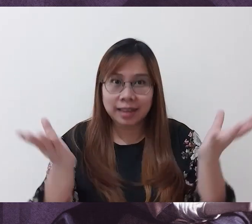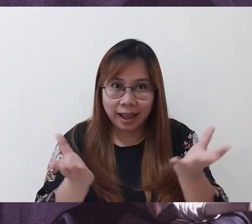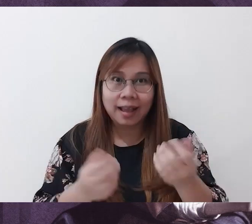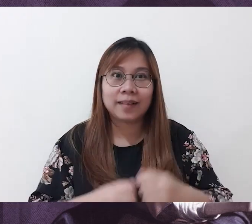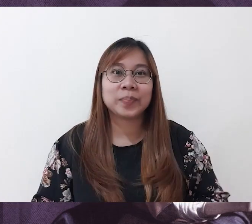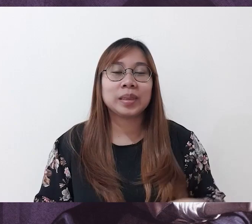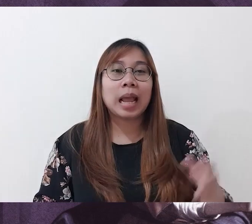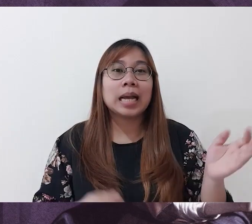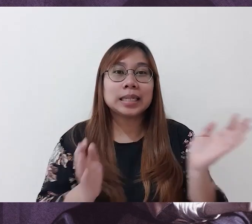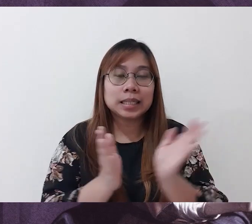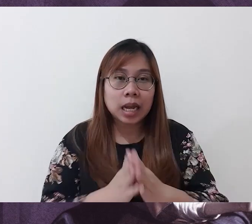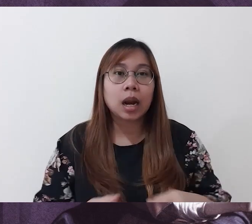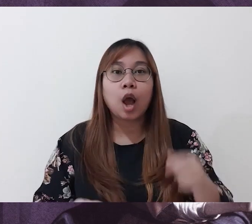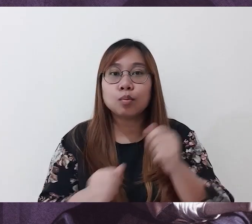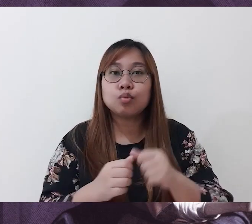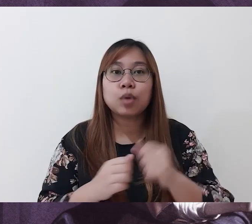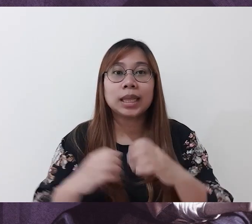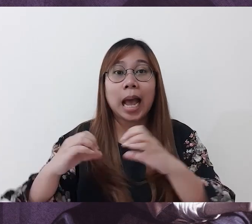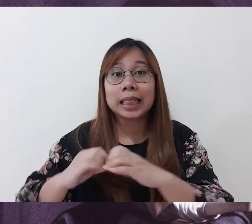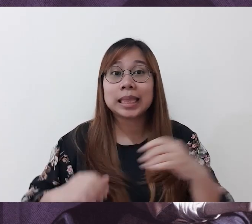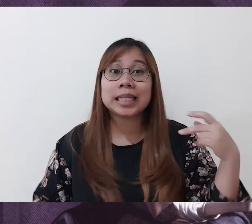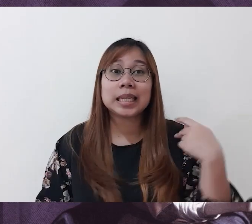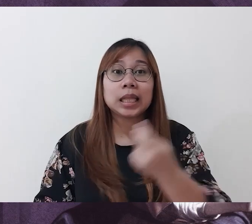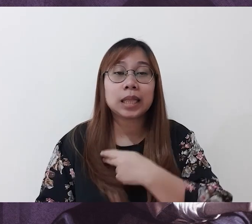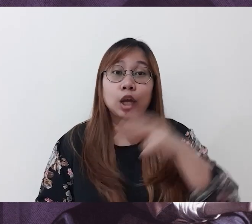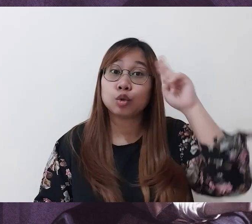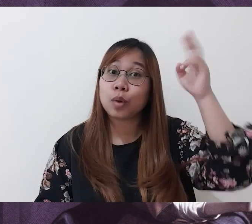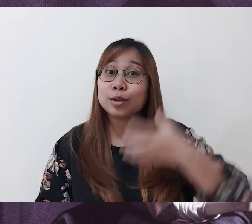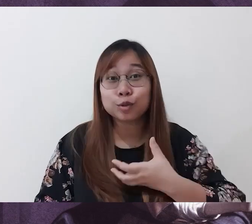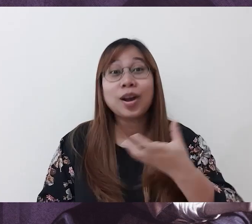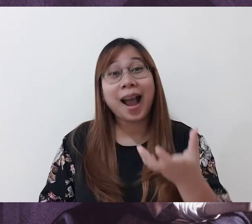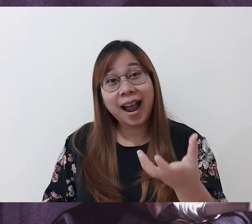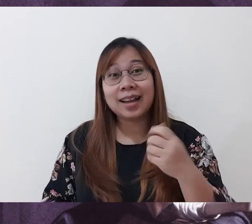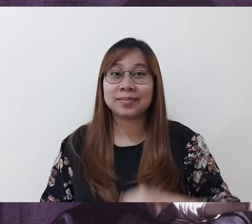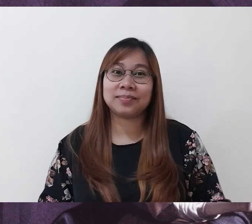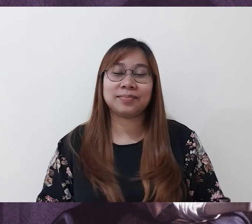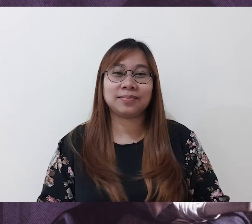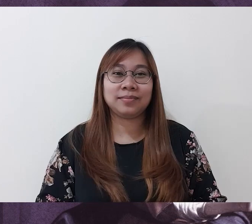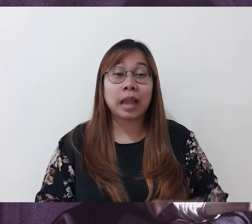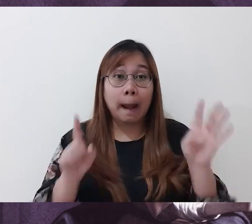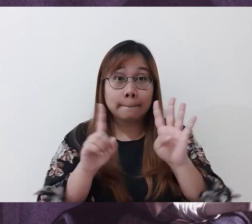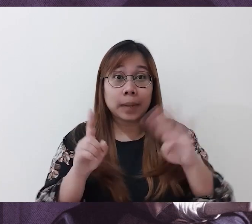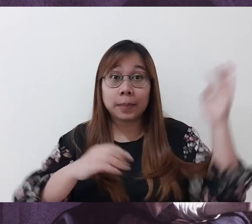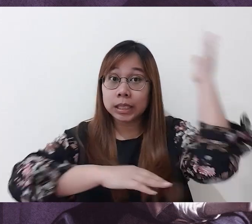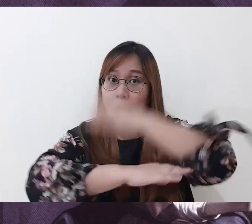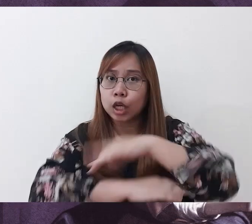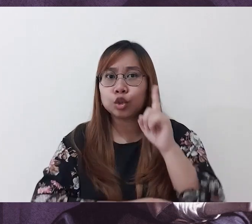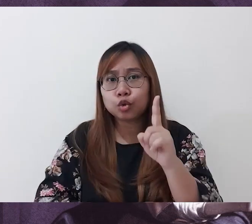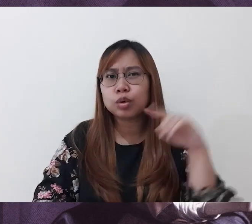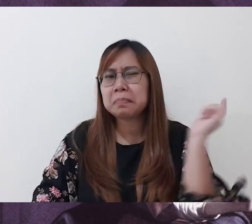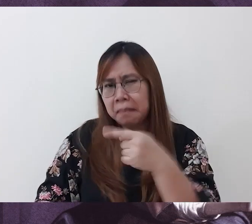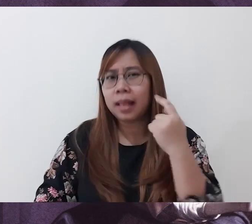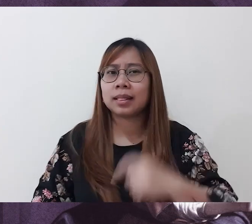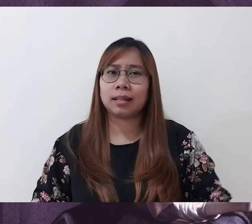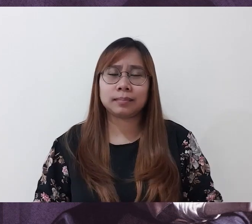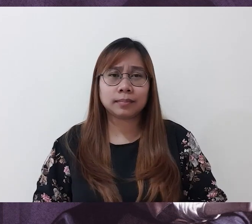belajar banyak dan membuat kita nanti hatinya lebih mirip seperti yang berkenan kepada Tuhan. 14 hari itu cepat